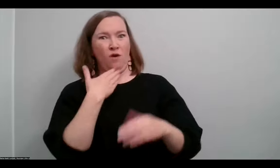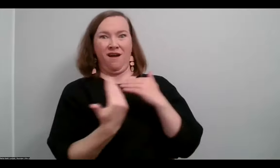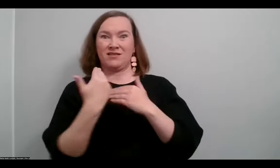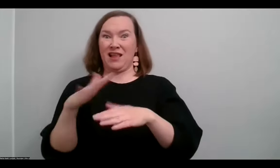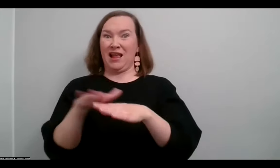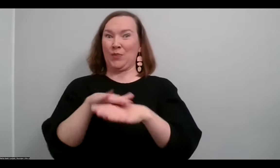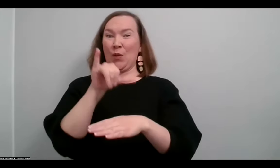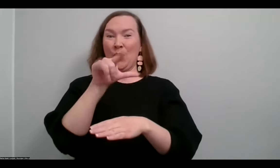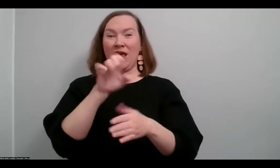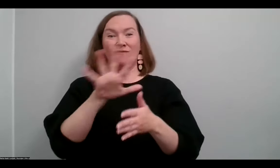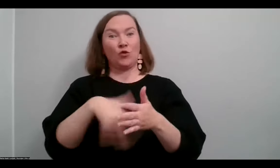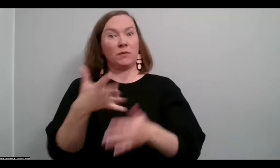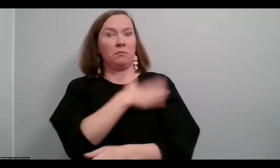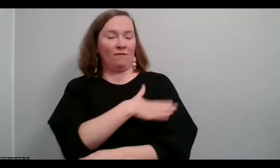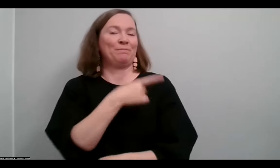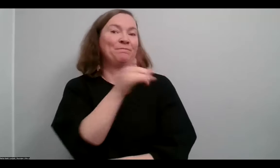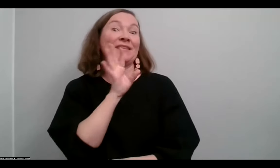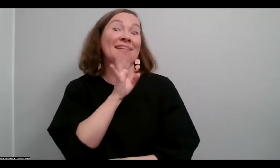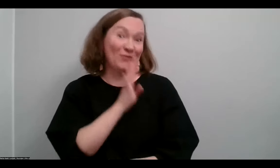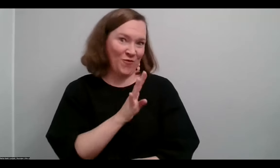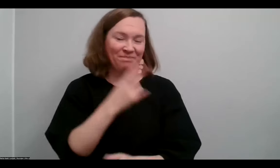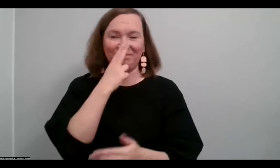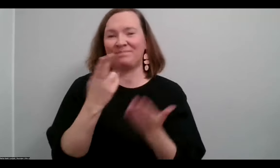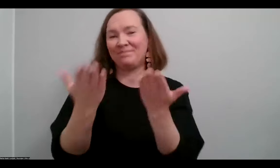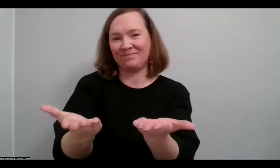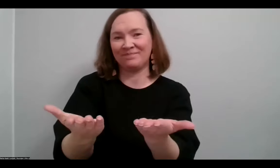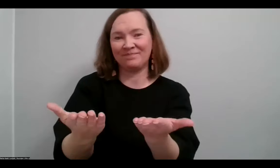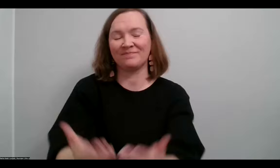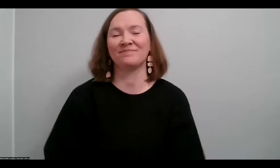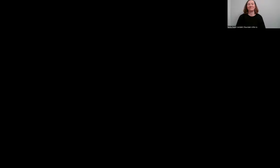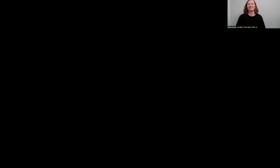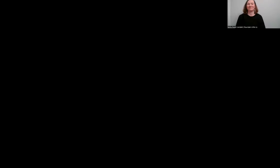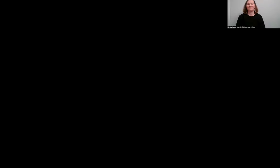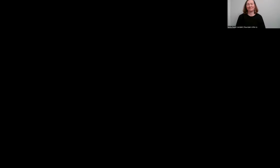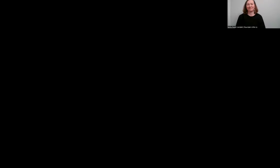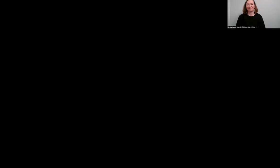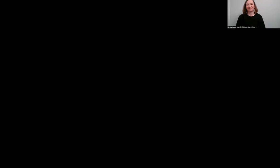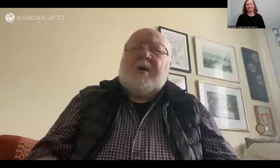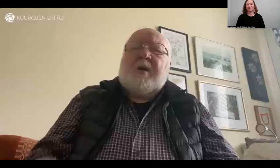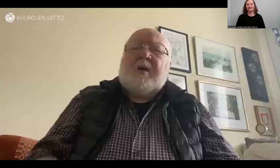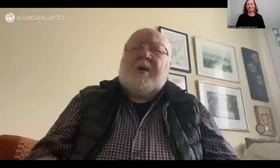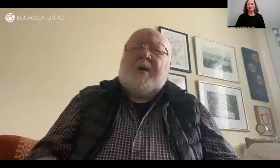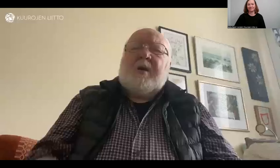videot, eli kokemusasiantuntijat, asiakkaat, jotka käyttävät Ylen palveluja. Olkaa hyvät.